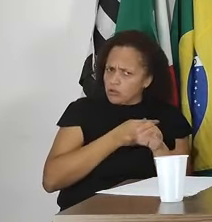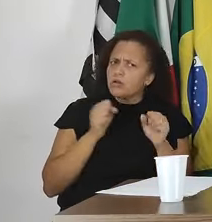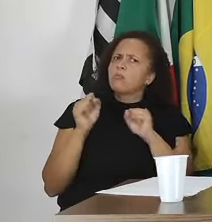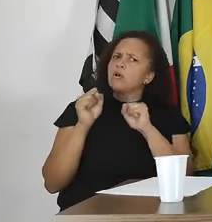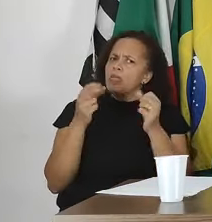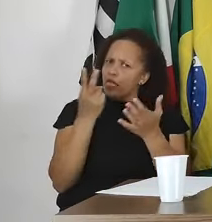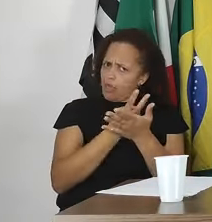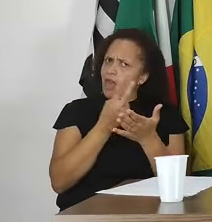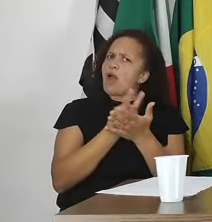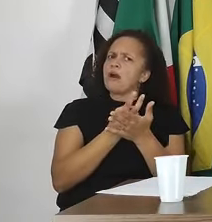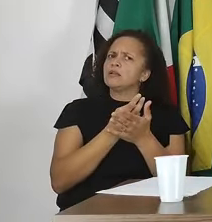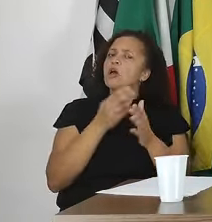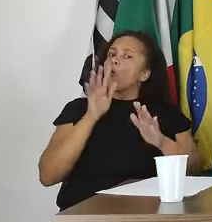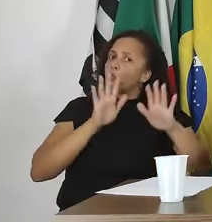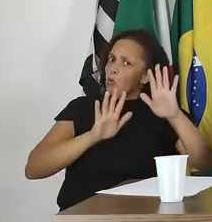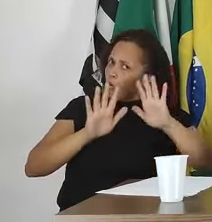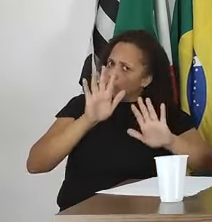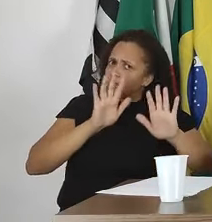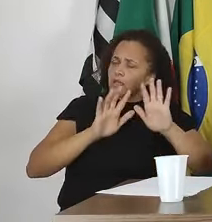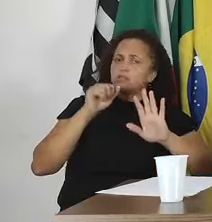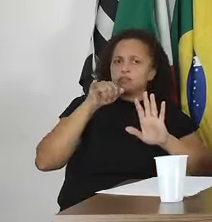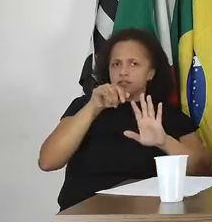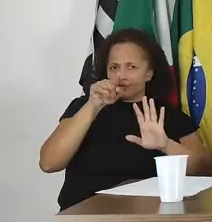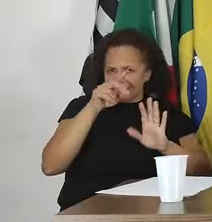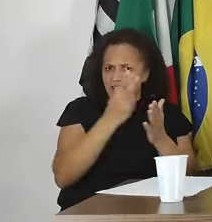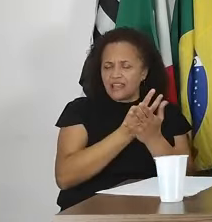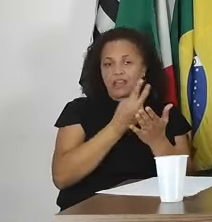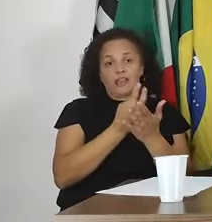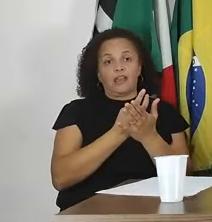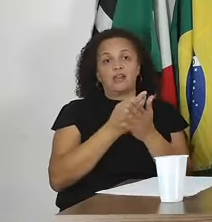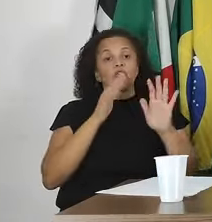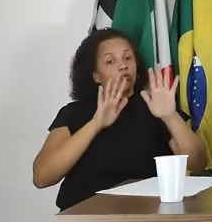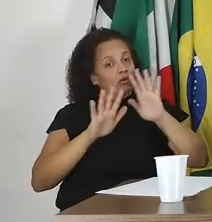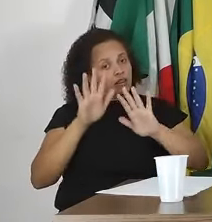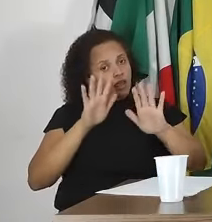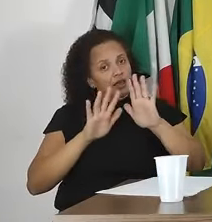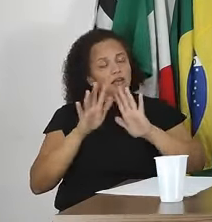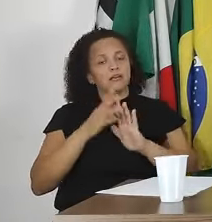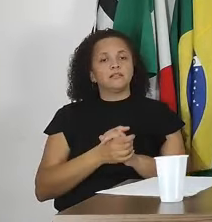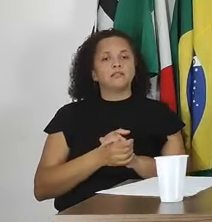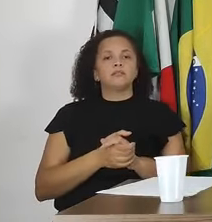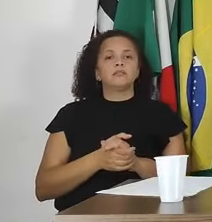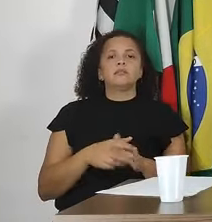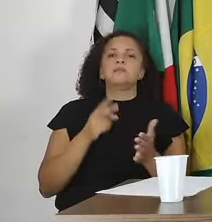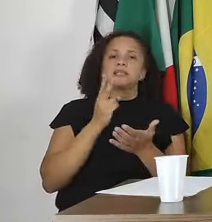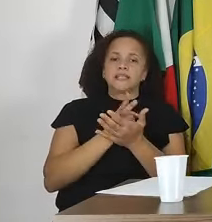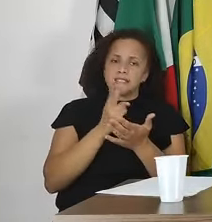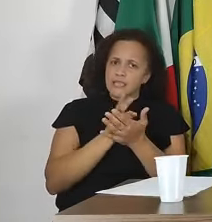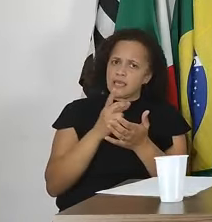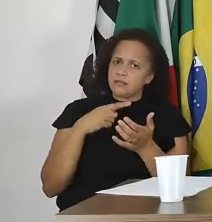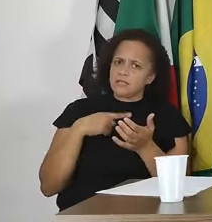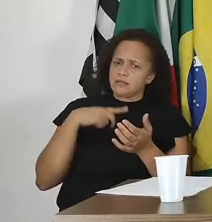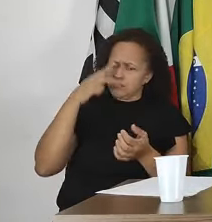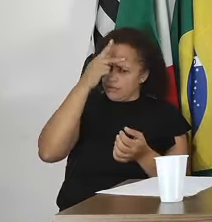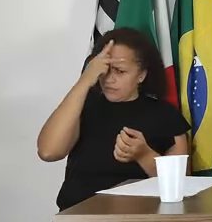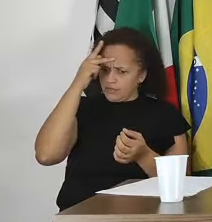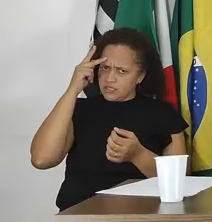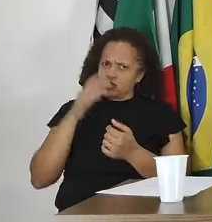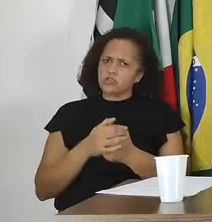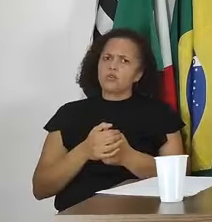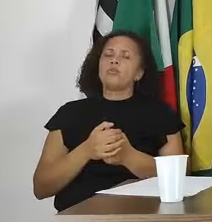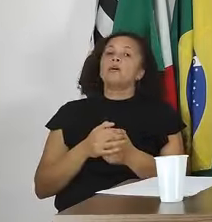errar. Então, cuidado, se você caiu, toma cuidado, né? Porque sempre vai ter uma pessoa para poder dar